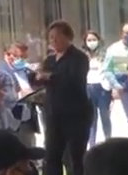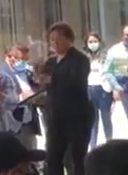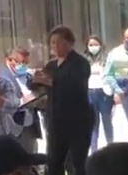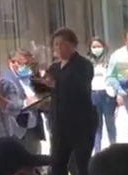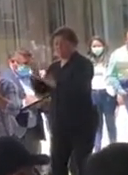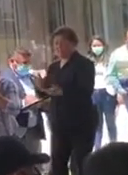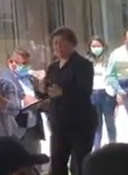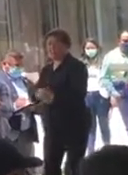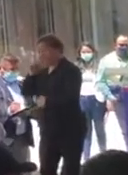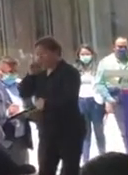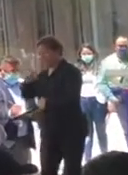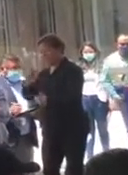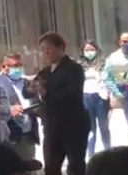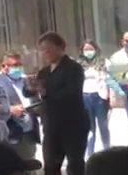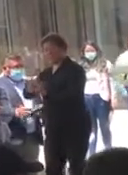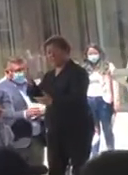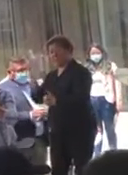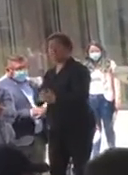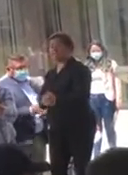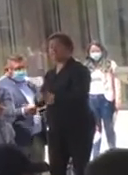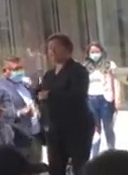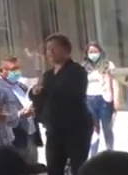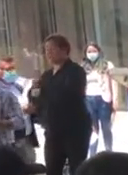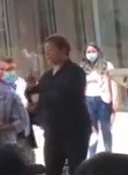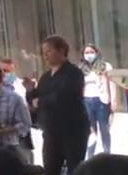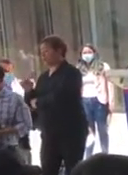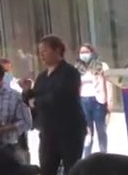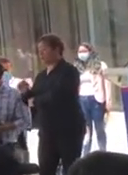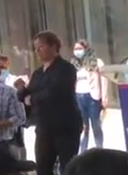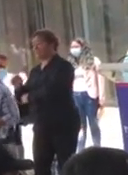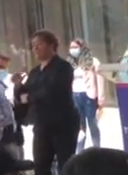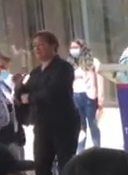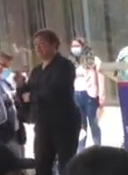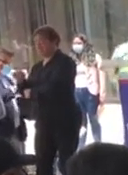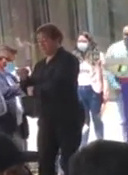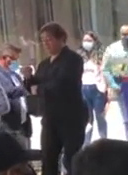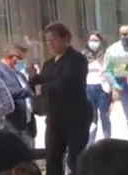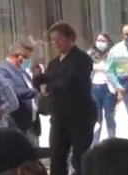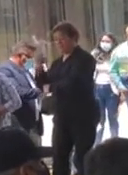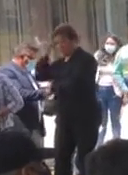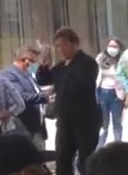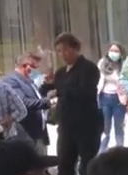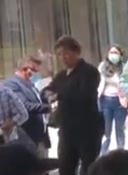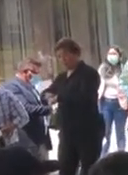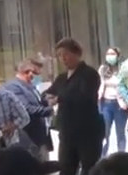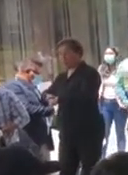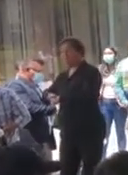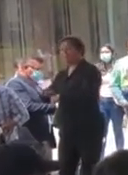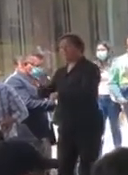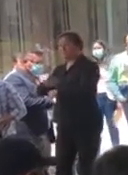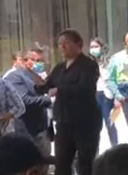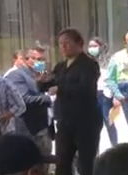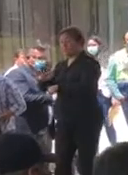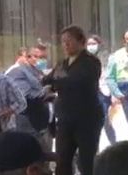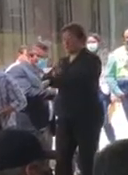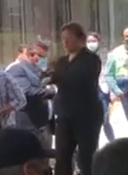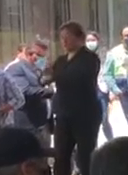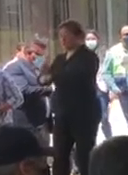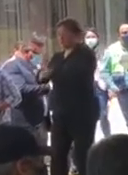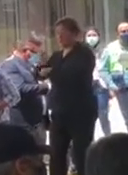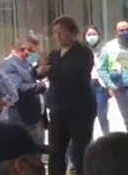almadén agradecemos hacia algo licenciado nos armando martínez regino director operativo de la coordinación estatal de protección civil